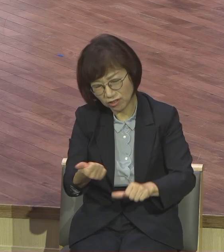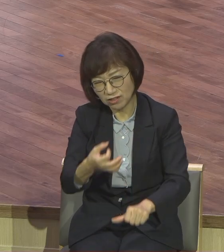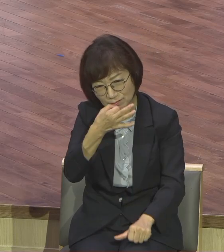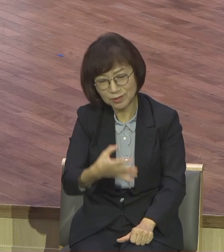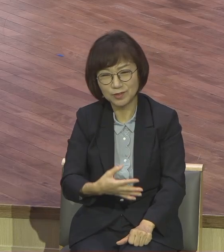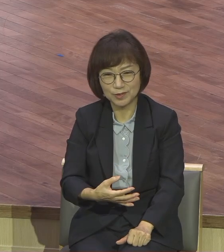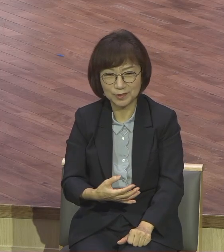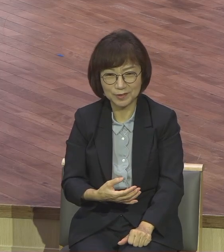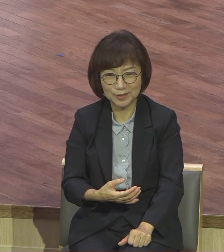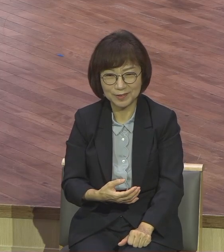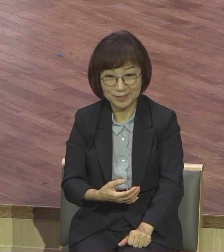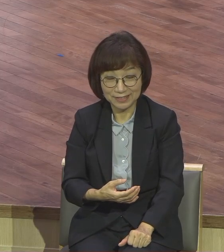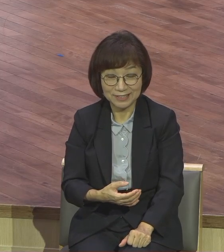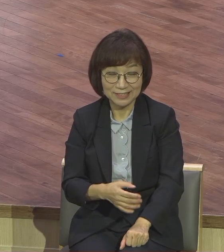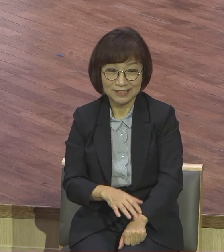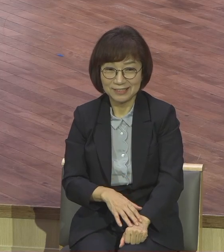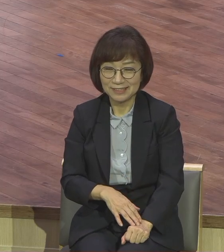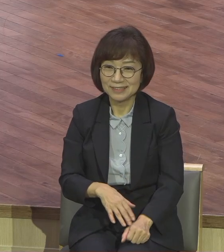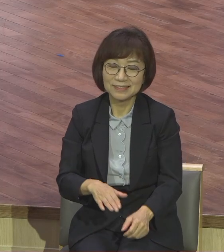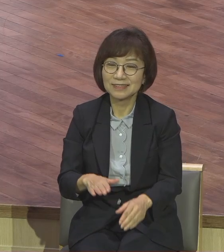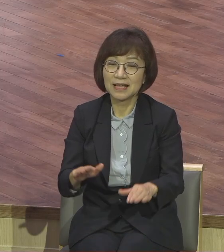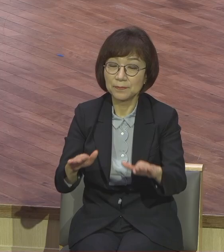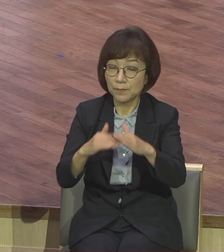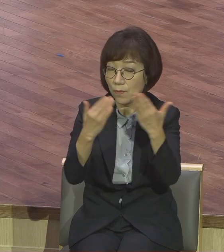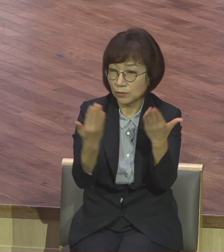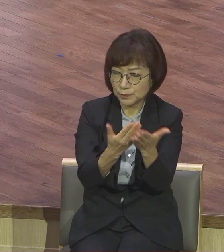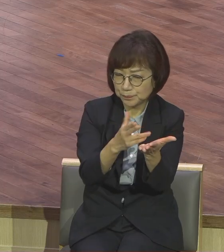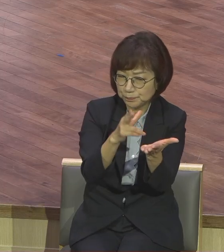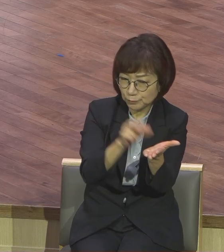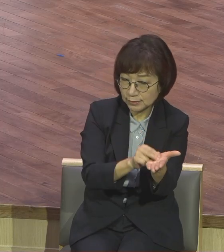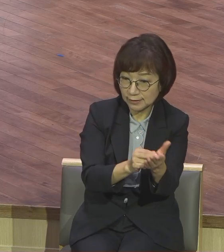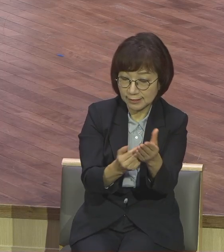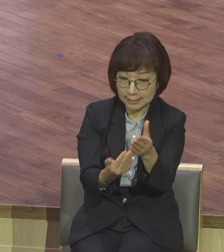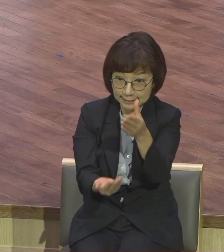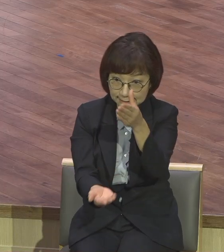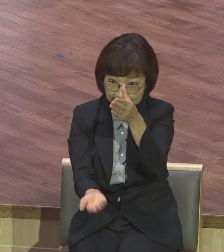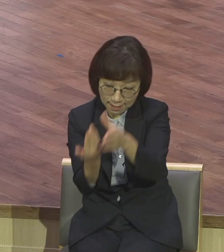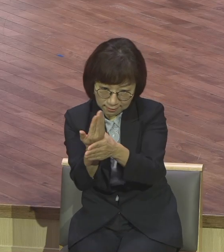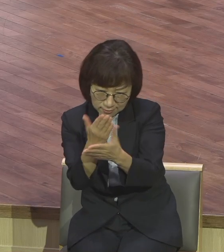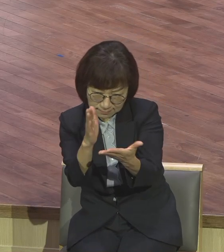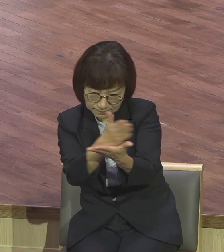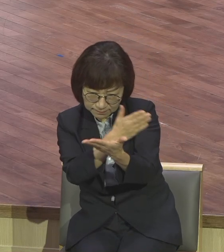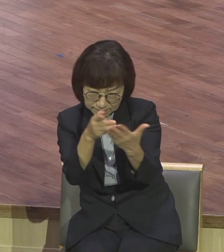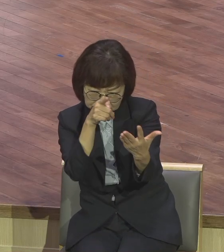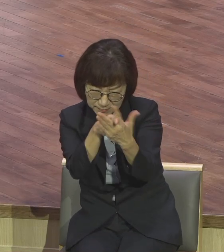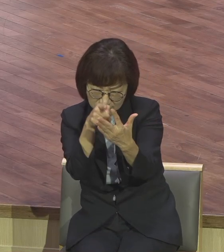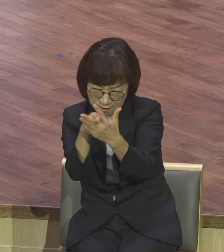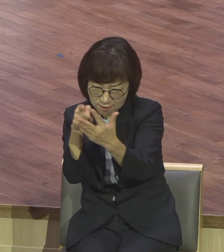영적 관점이 다 다르기 때문에 모든 문제와 사건을 여러분 분별할 수 있어야 돼요.